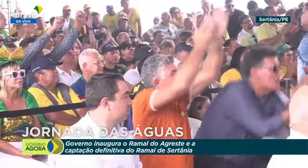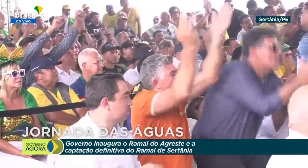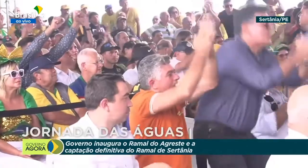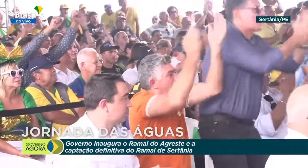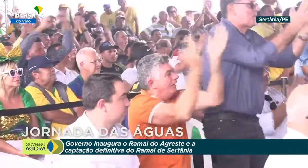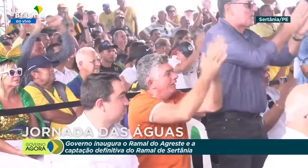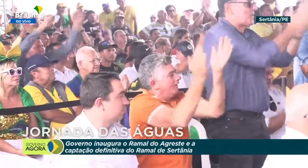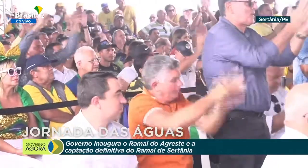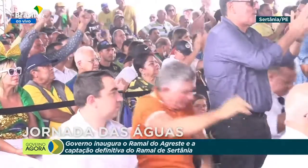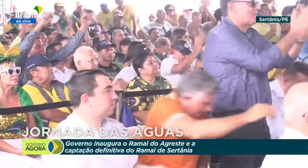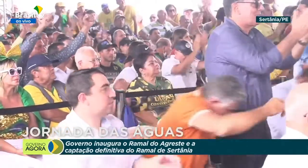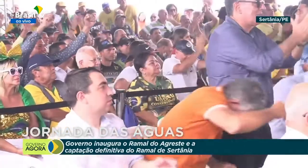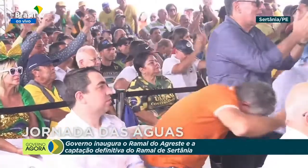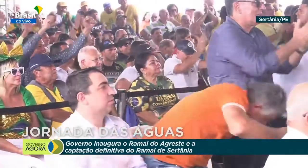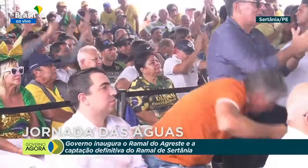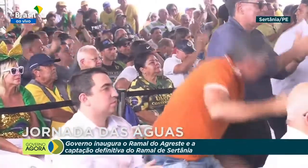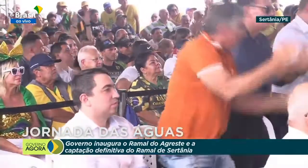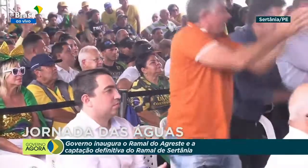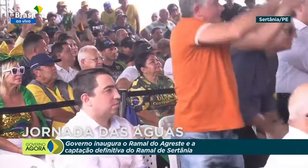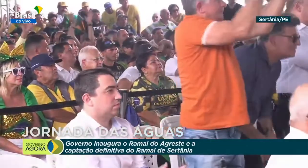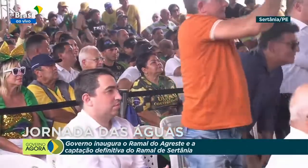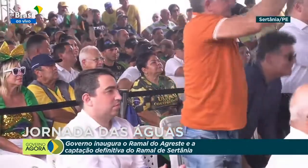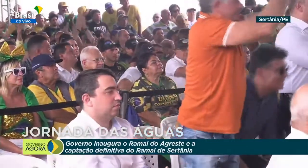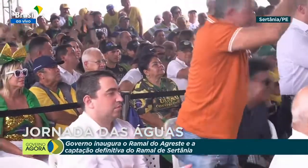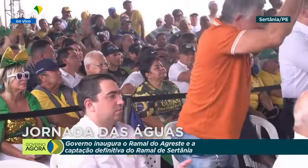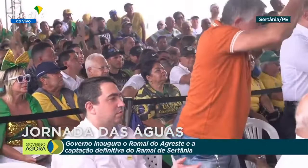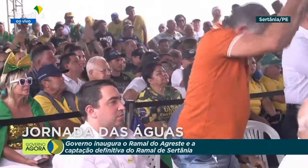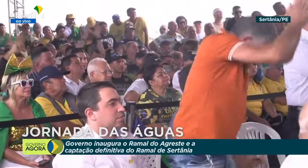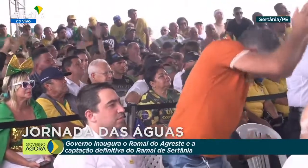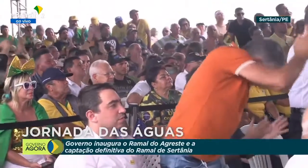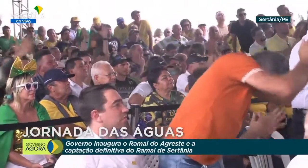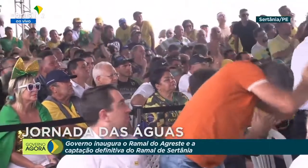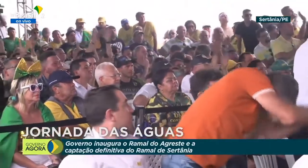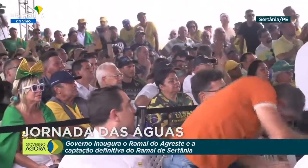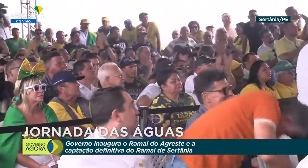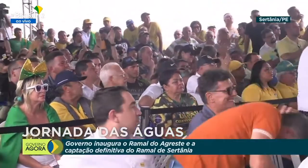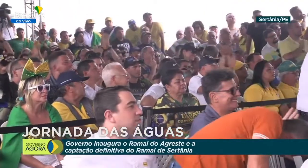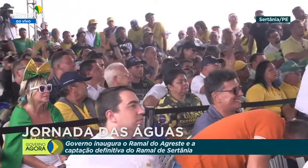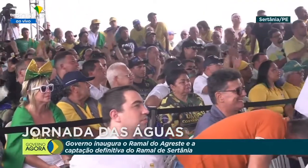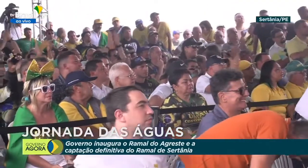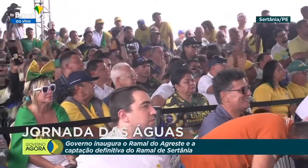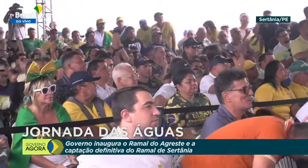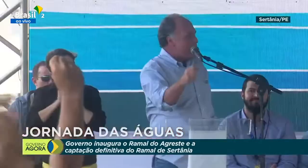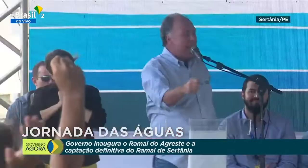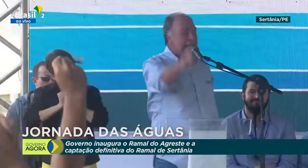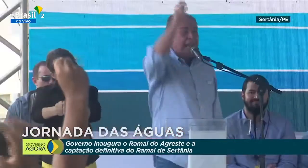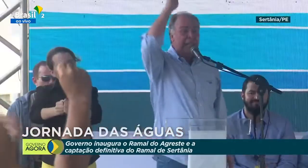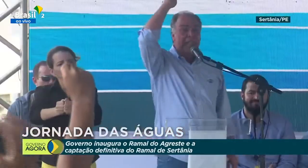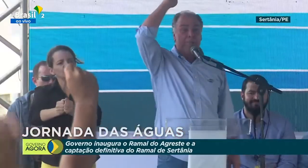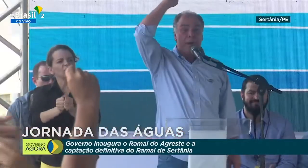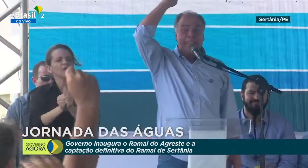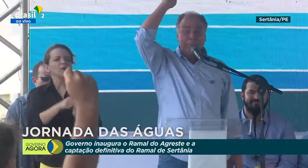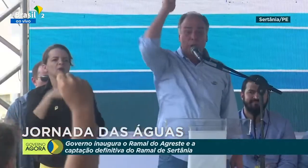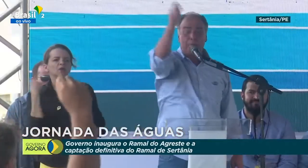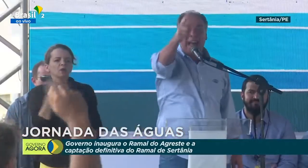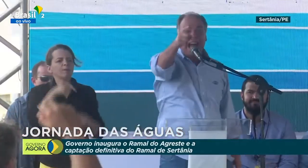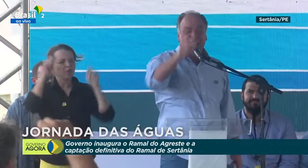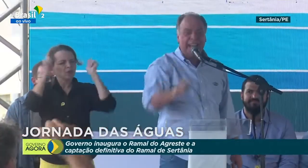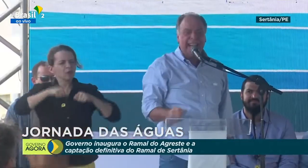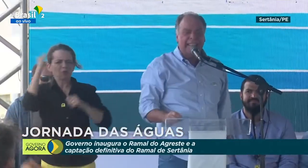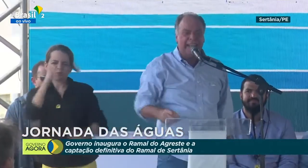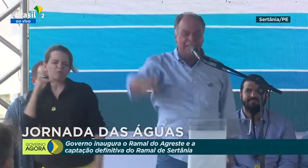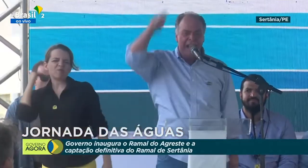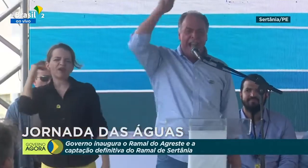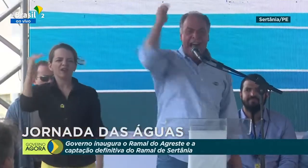Pernambuco. Por isso, presidente, nós vamos unidos, vamos juntos, para que a gente possa superar